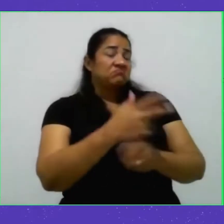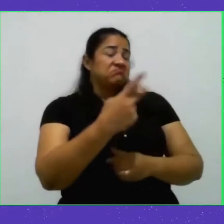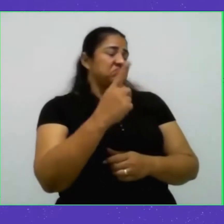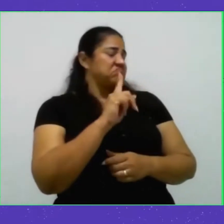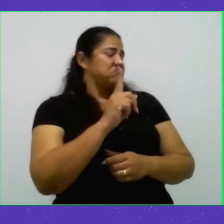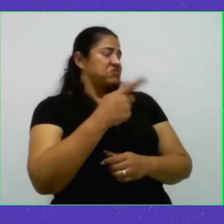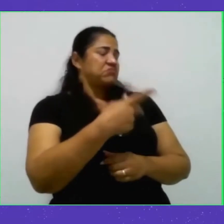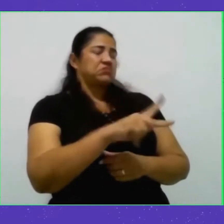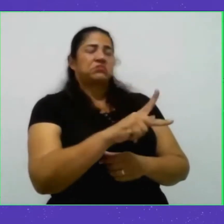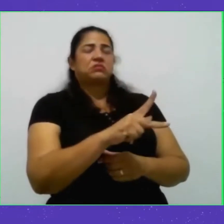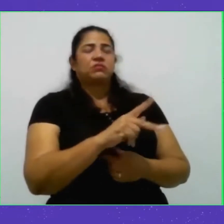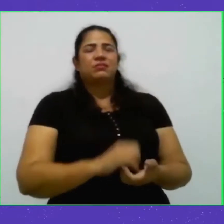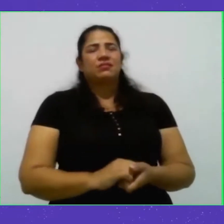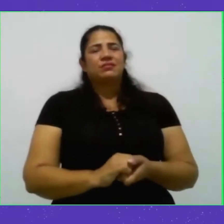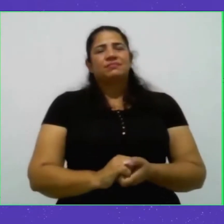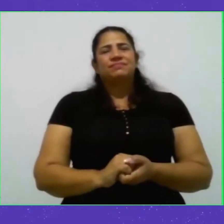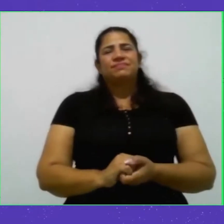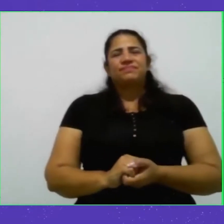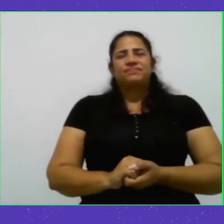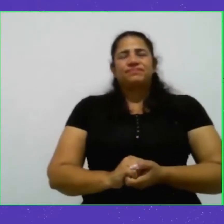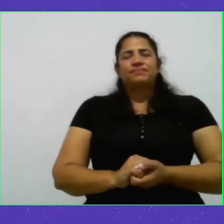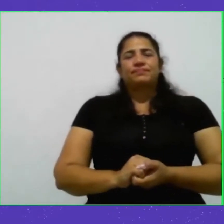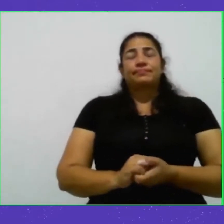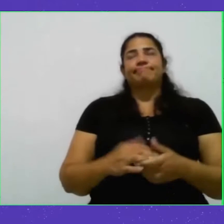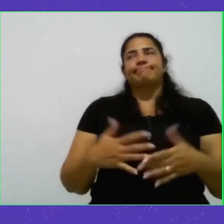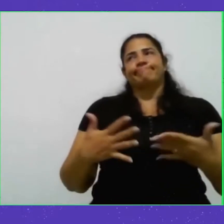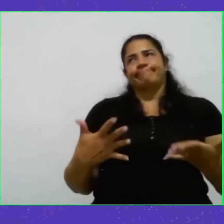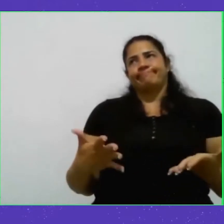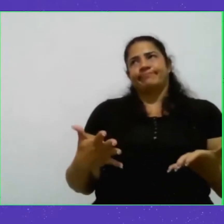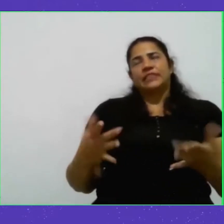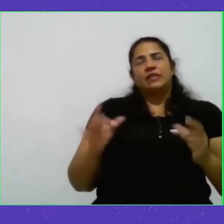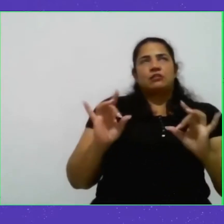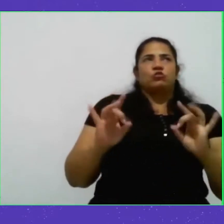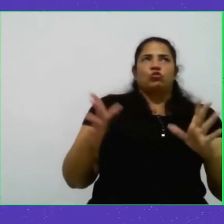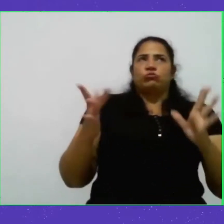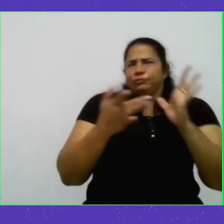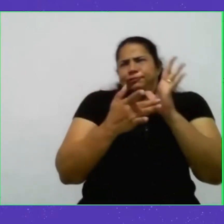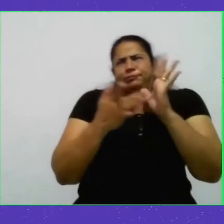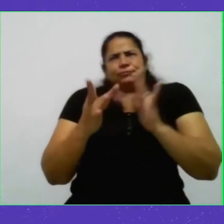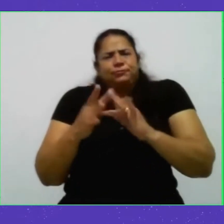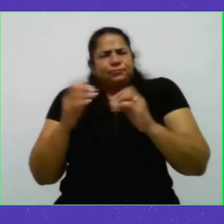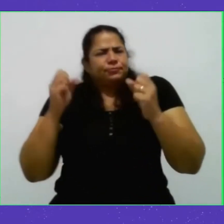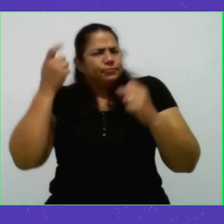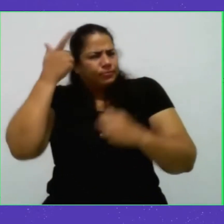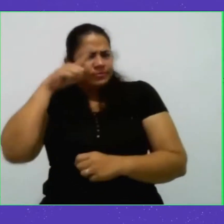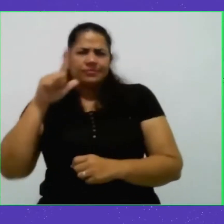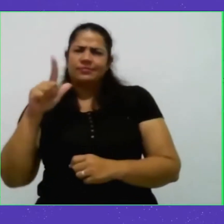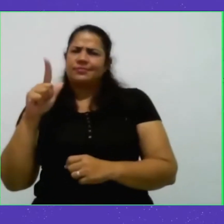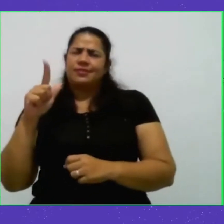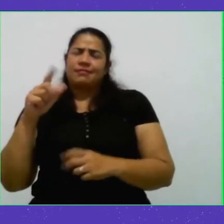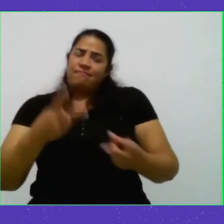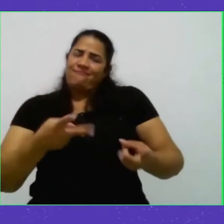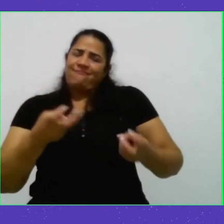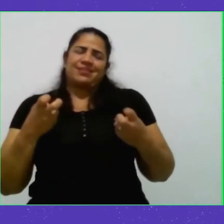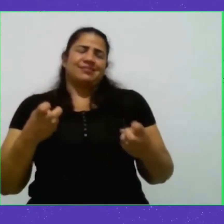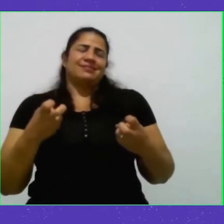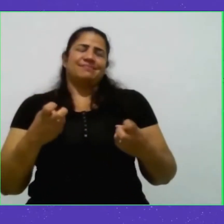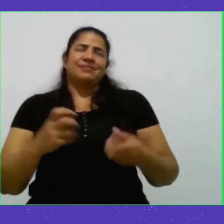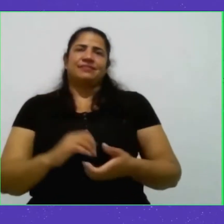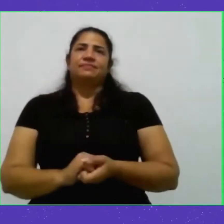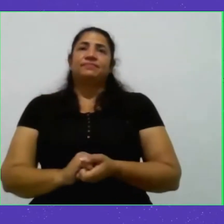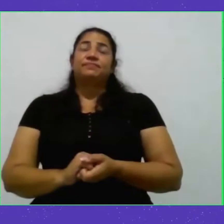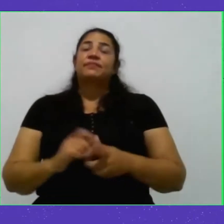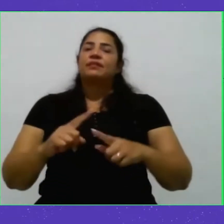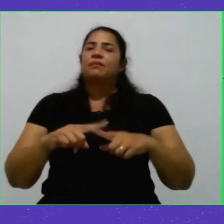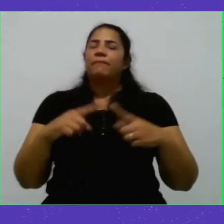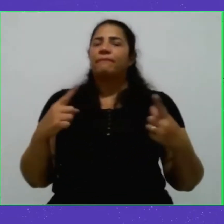Ah, irmão, isso aí só Jesus pode ver. E quando você sai para pregar o evangelho do reino, você sai em